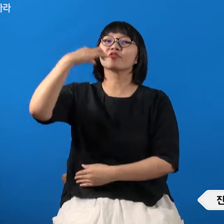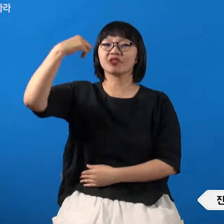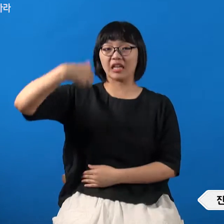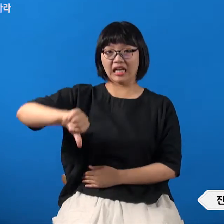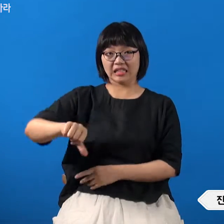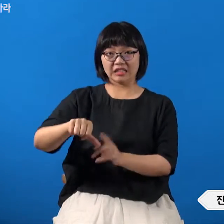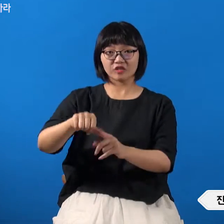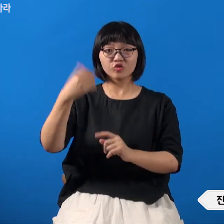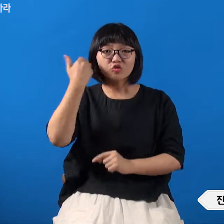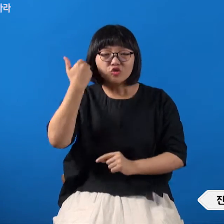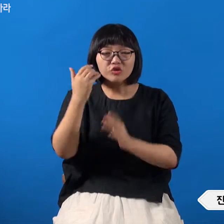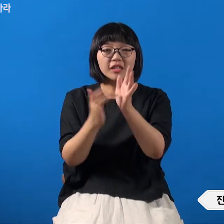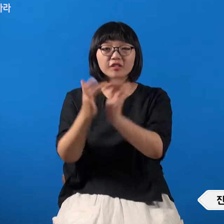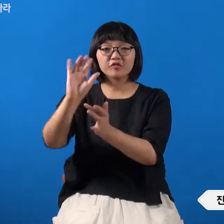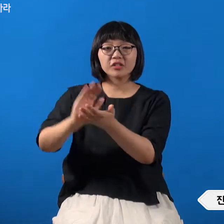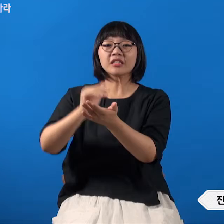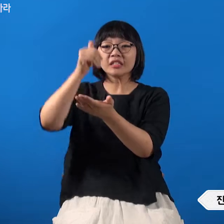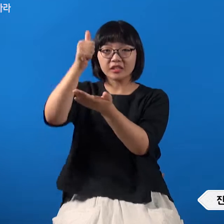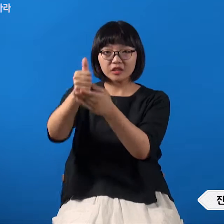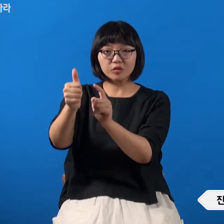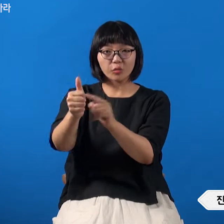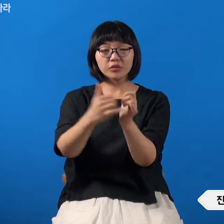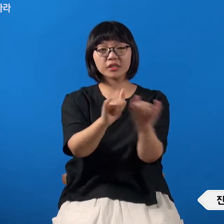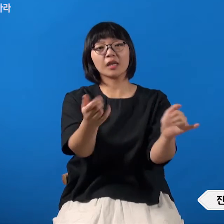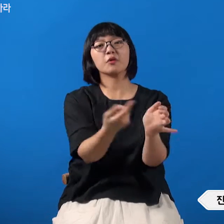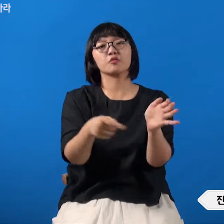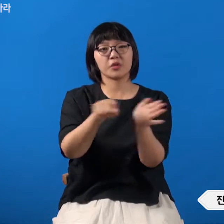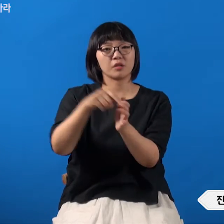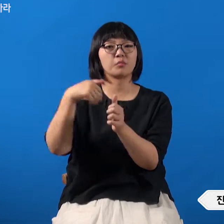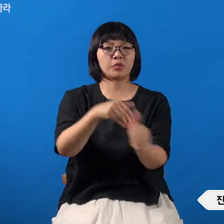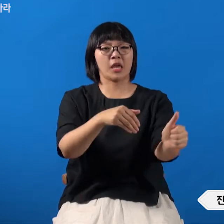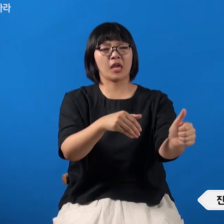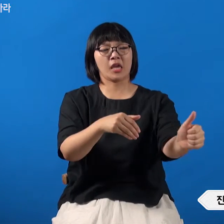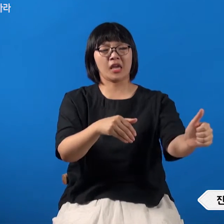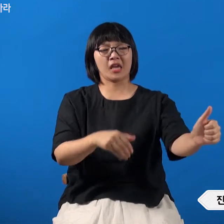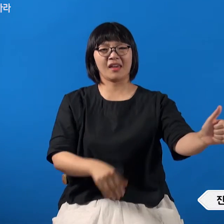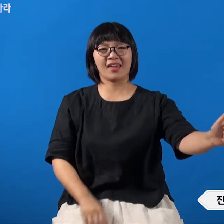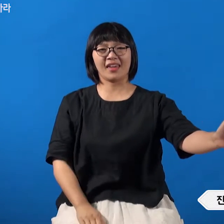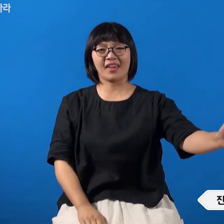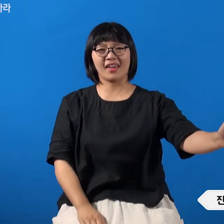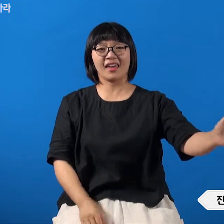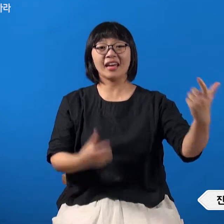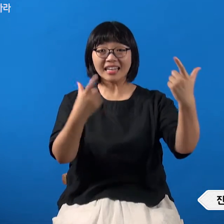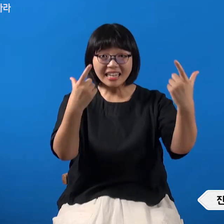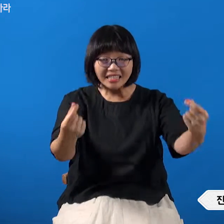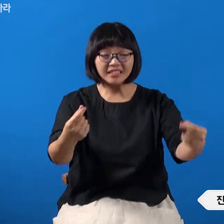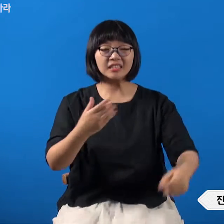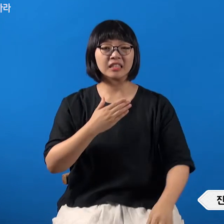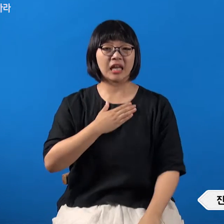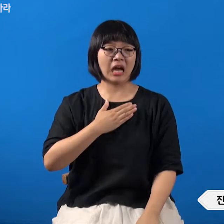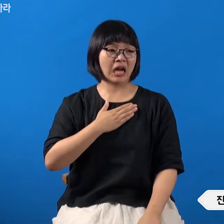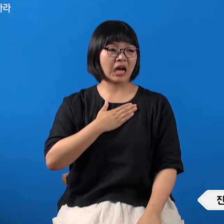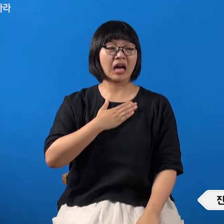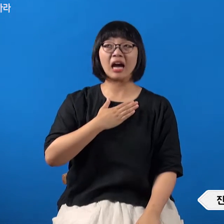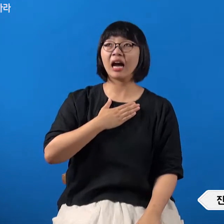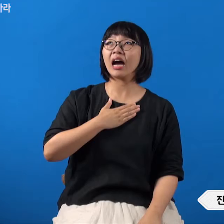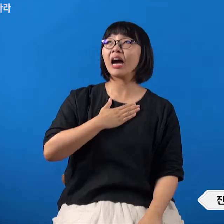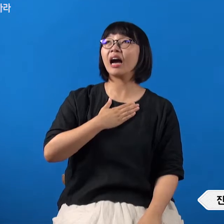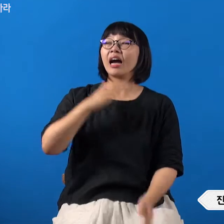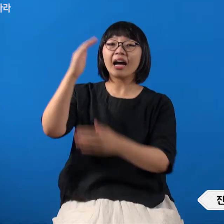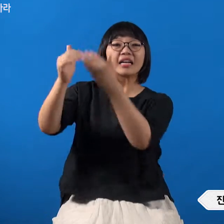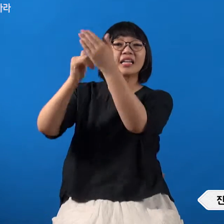우리를 향해 주셨습니다. 베풀어 주셨습니다. 이와 같이 우리도 그렇게 베푸는